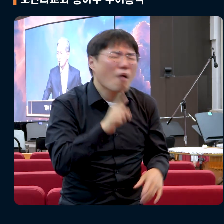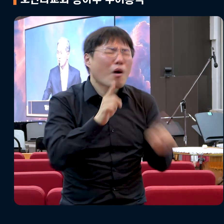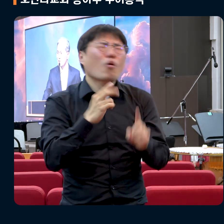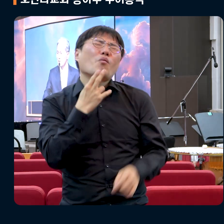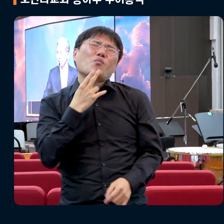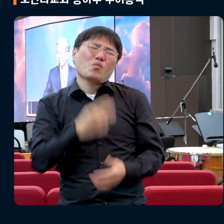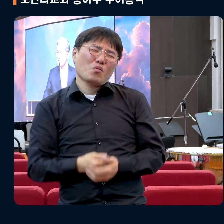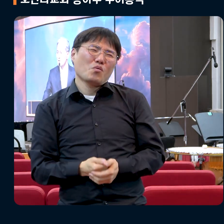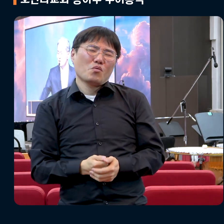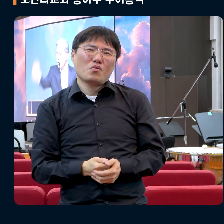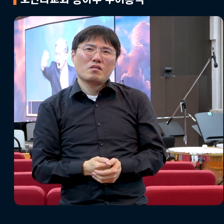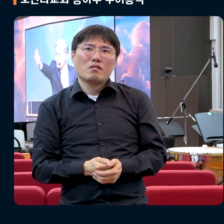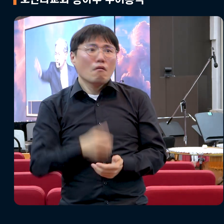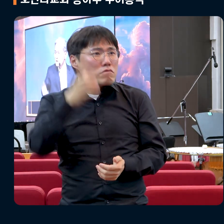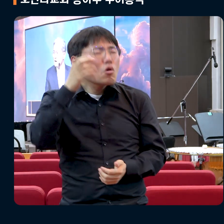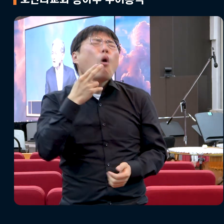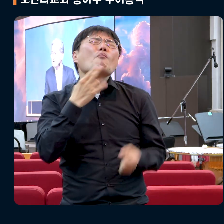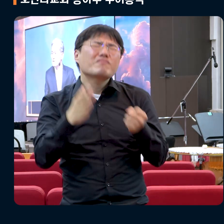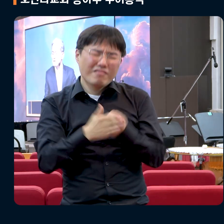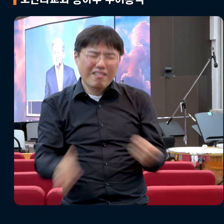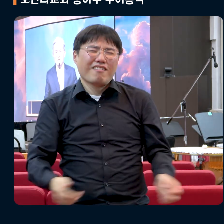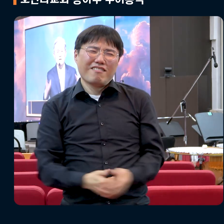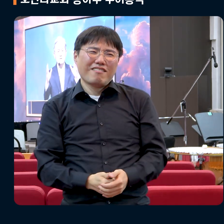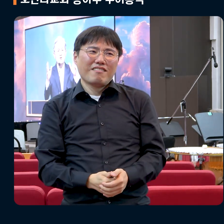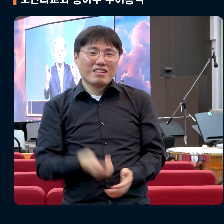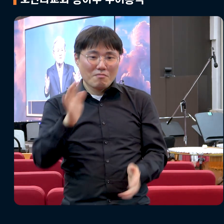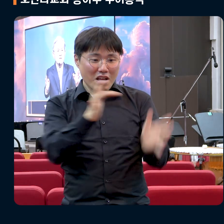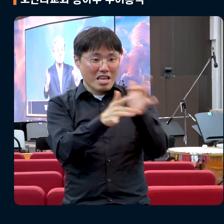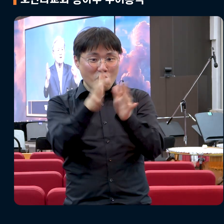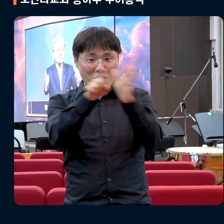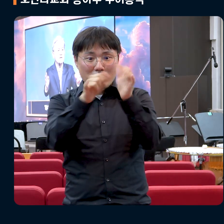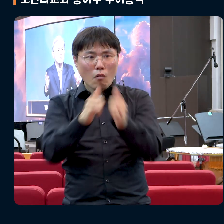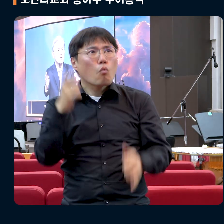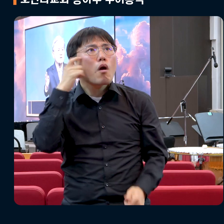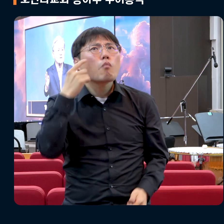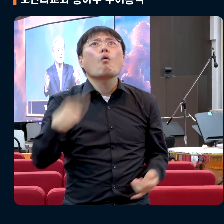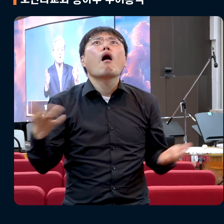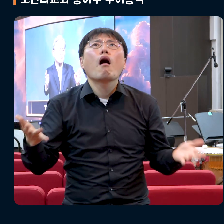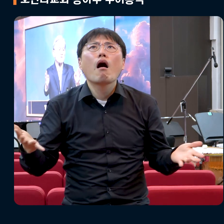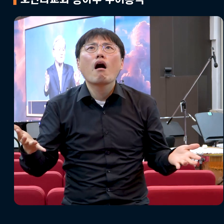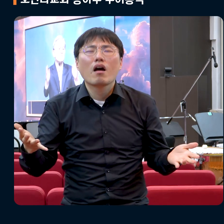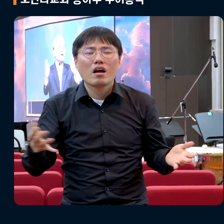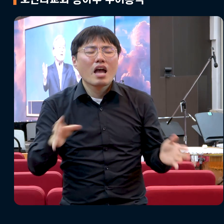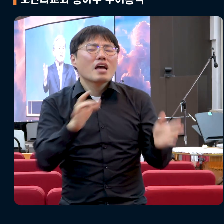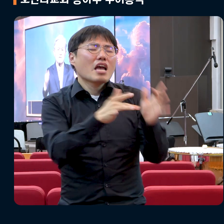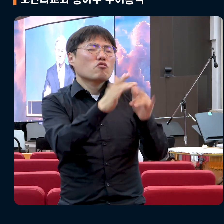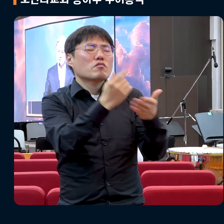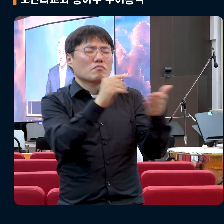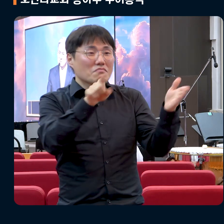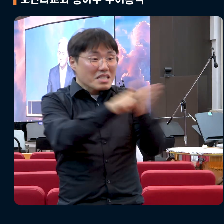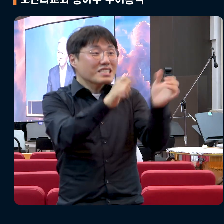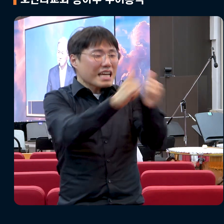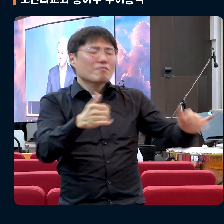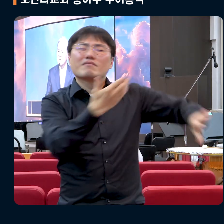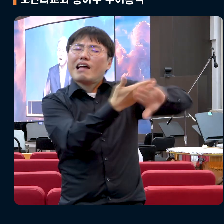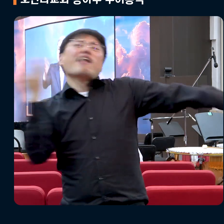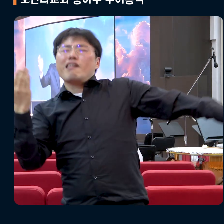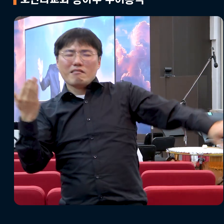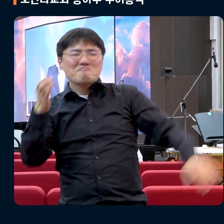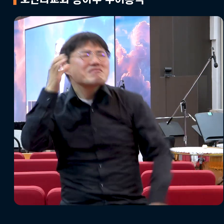말은 안 하잖아요. 그렇죠? 기대가 없으니까. 그러나 예수 믿는 사람이 왜 그러는 거예요? 예수 믿는 사람은 달라야 한다는